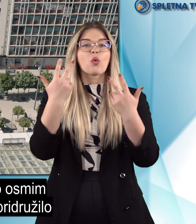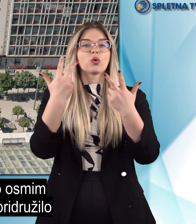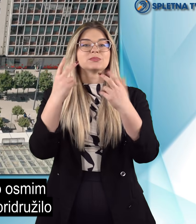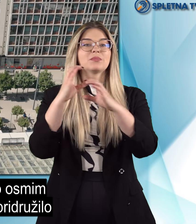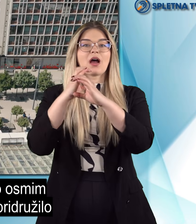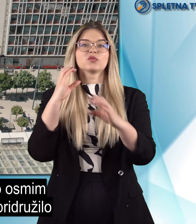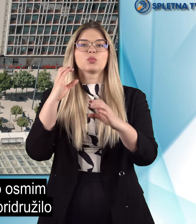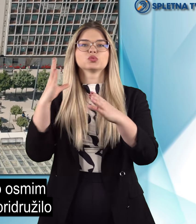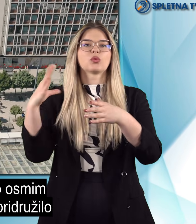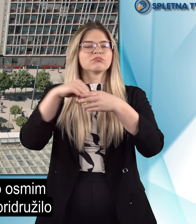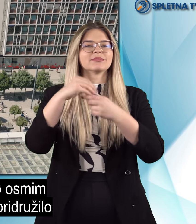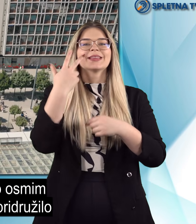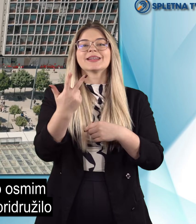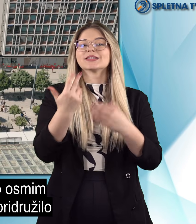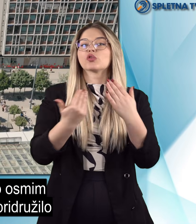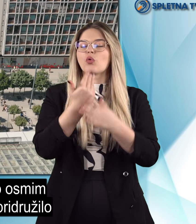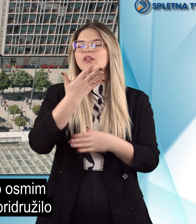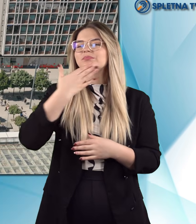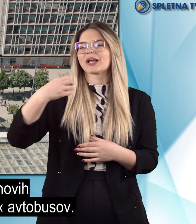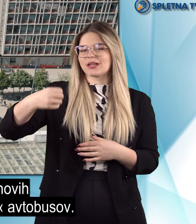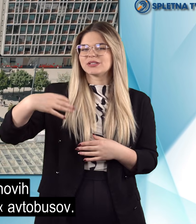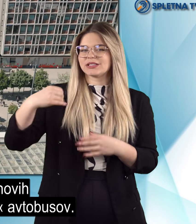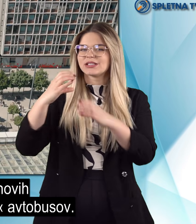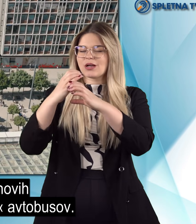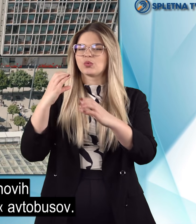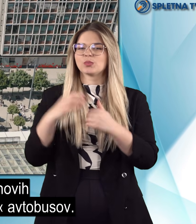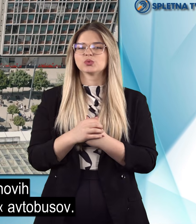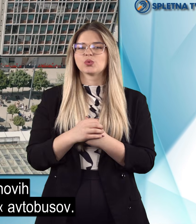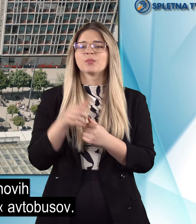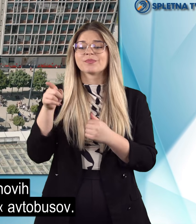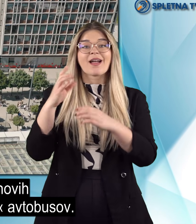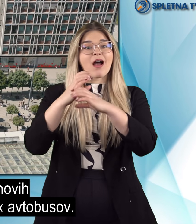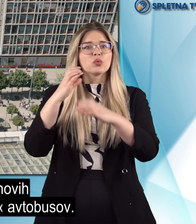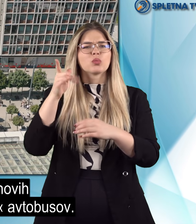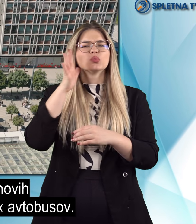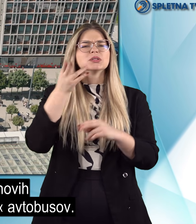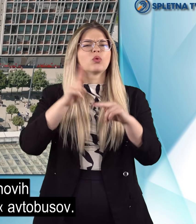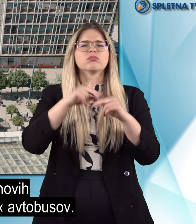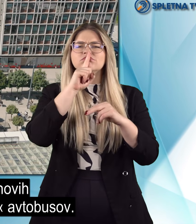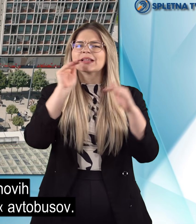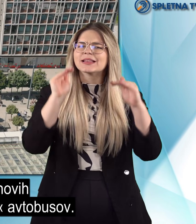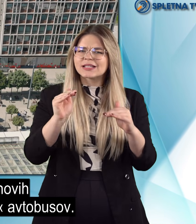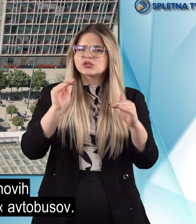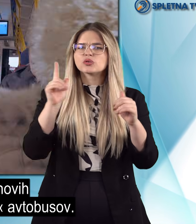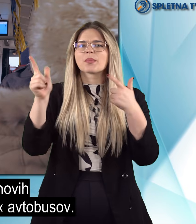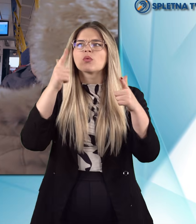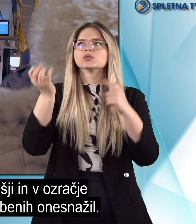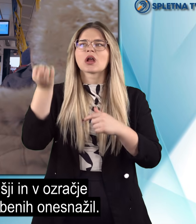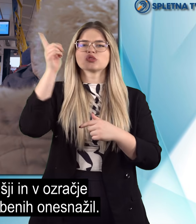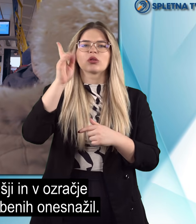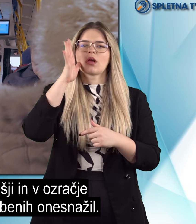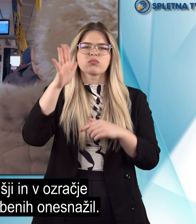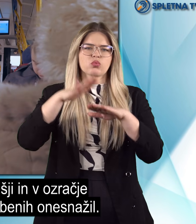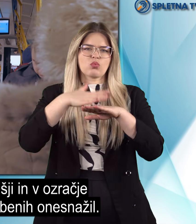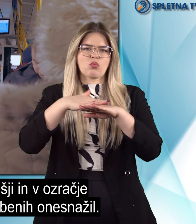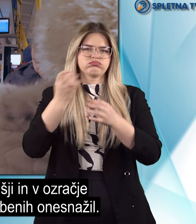Letos se bo 8 avtobusom pridružilo 30 novih brezmisijskih avtobusov. Ti avtobusi